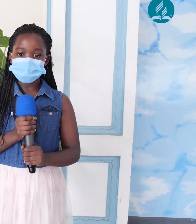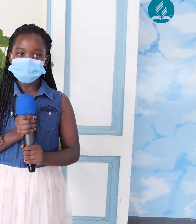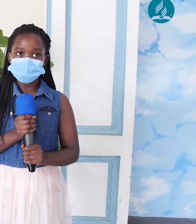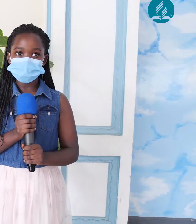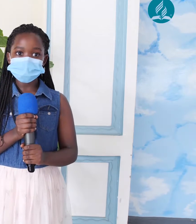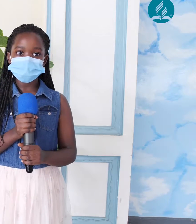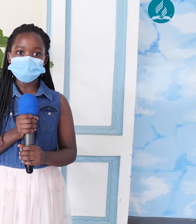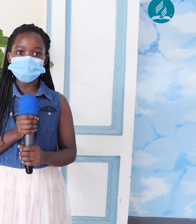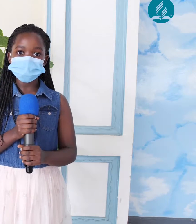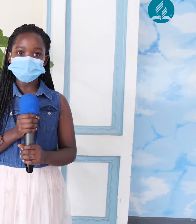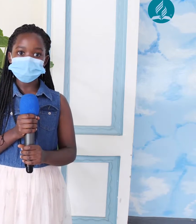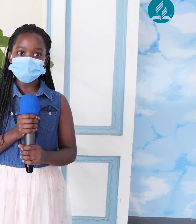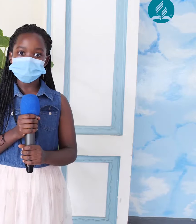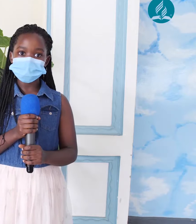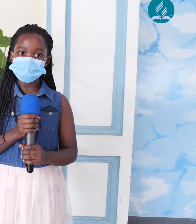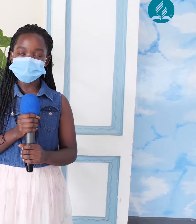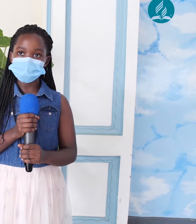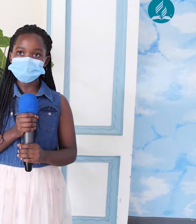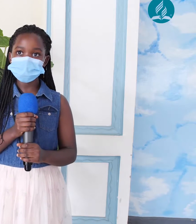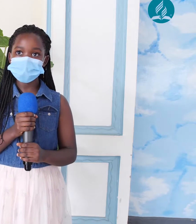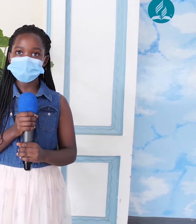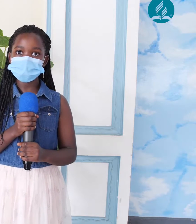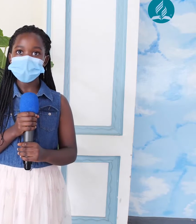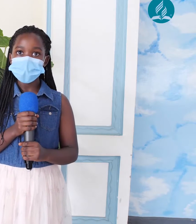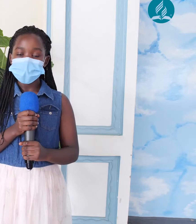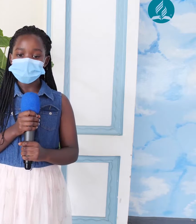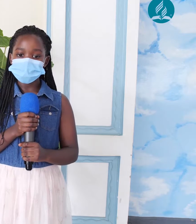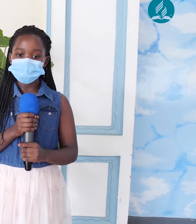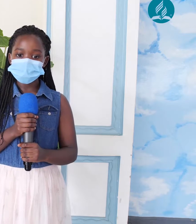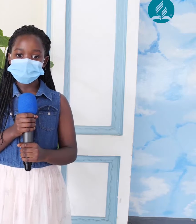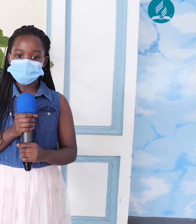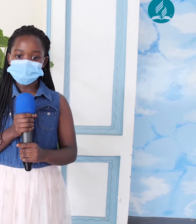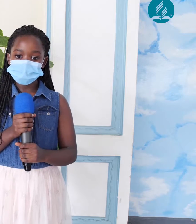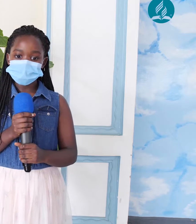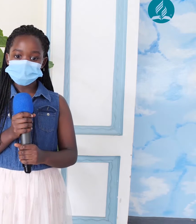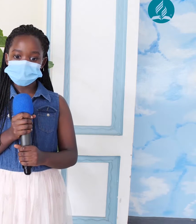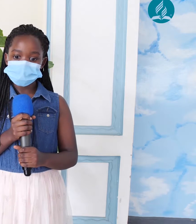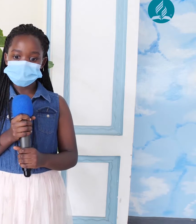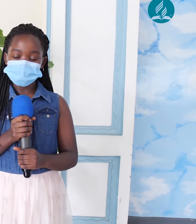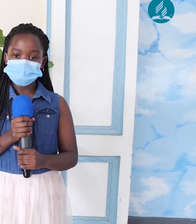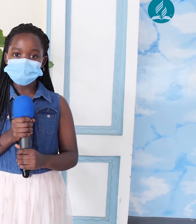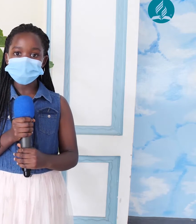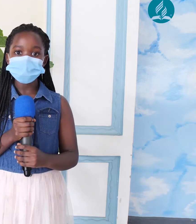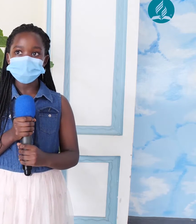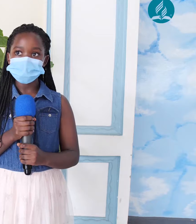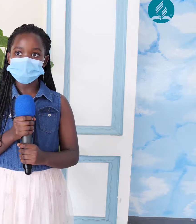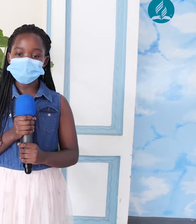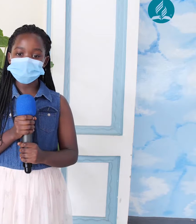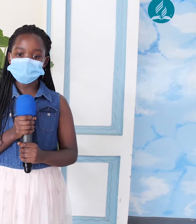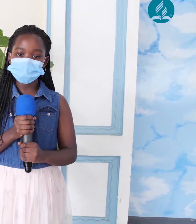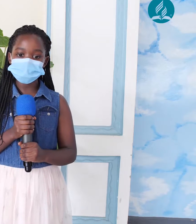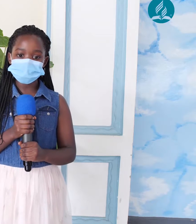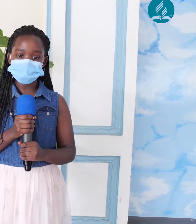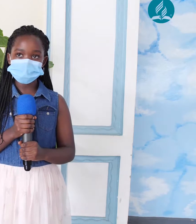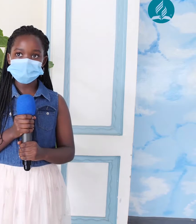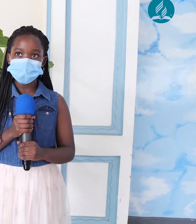ajyanwa mu nzu y'abagore, aho babajyanaga i Shushani, arindwa n'umurinzi Hegayi. Uwo Hegayi